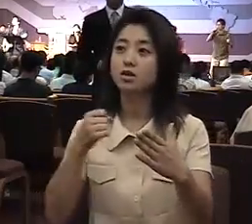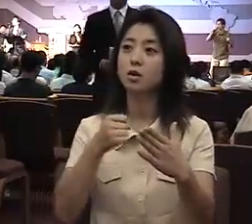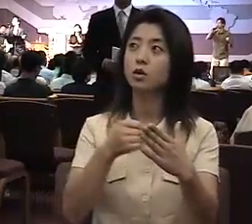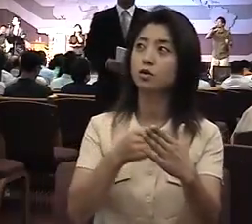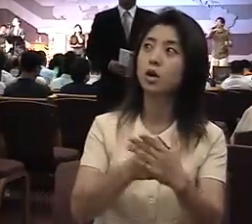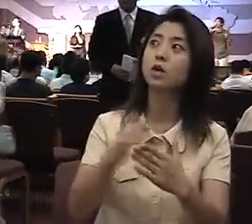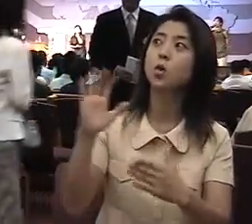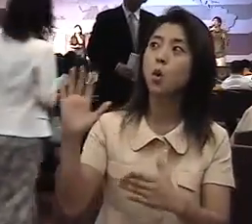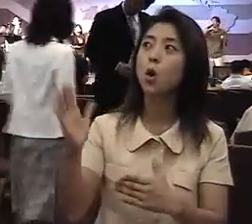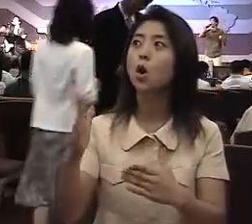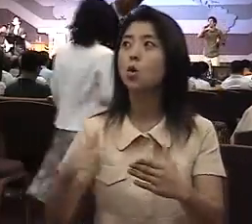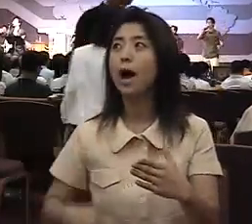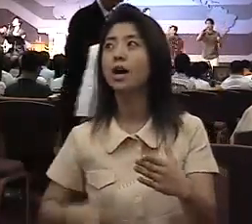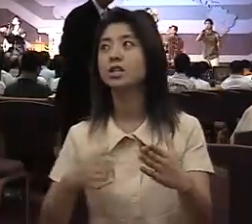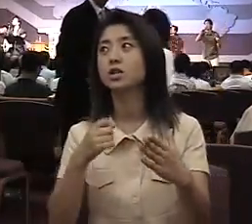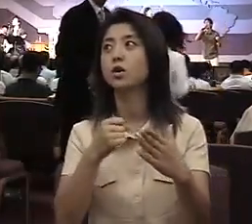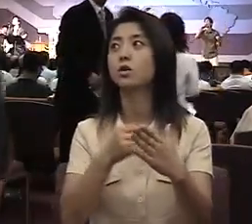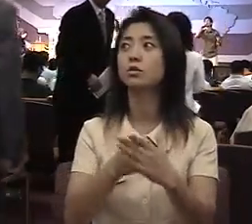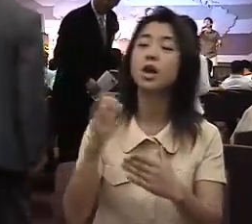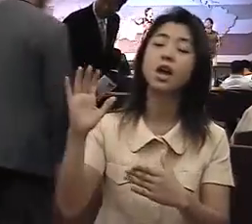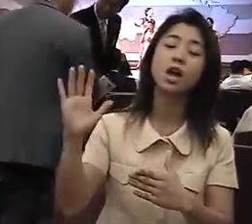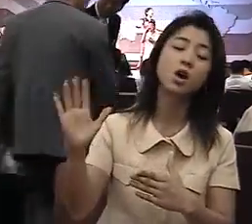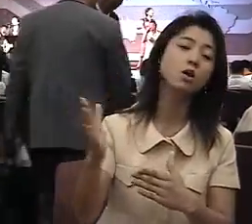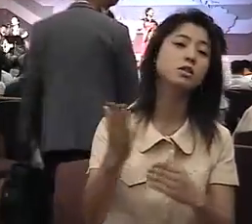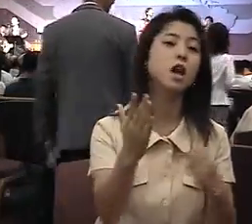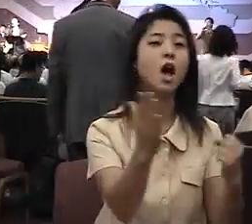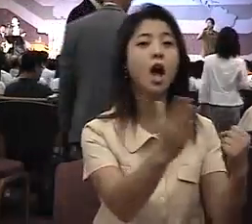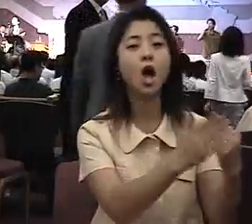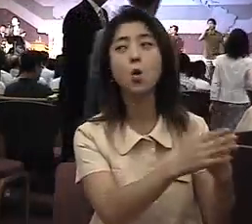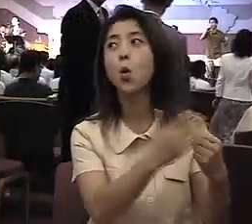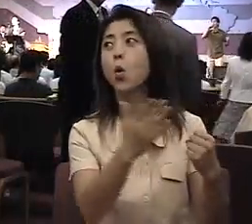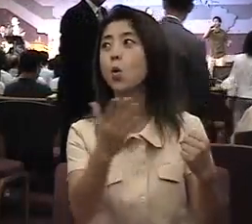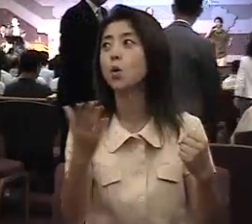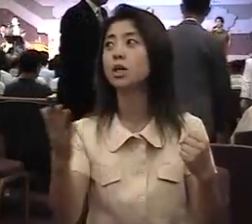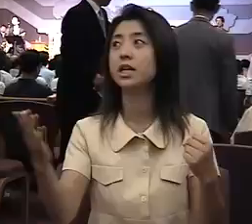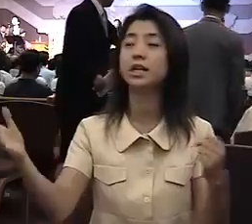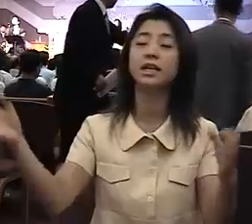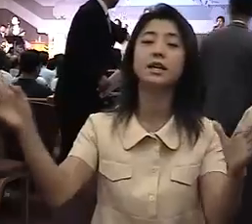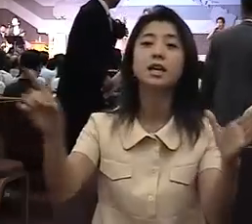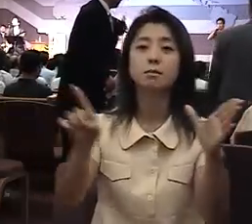완성되고 완성되었사오니